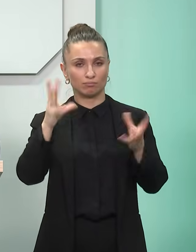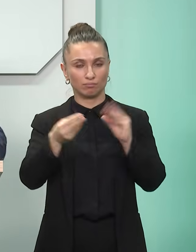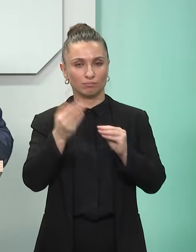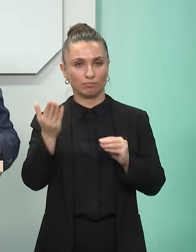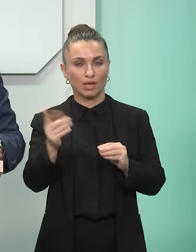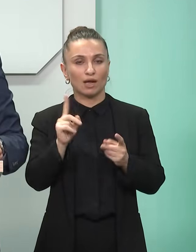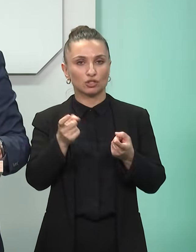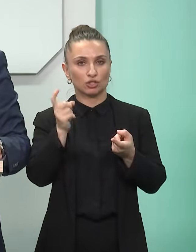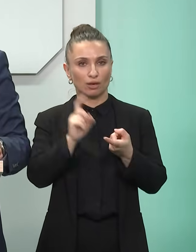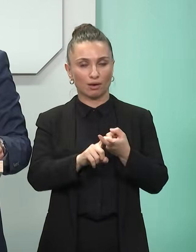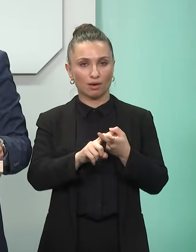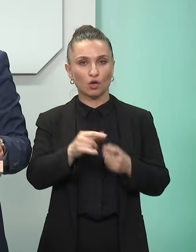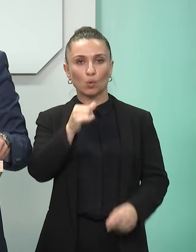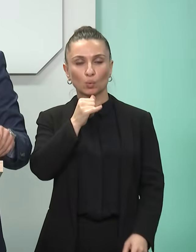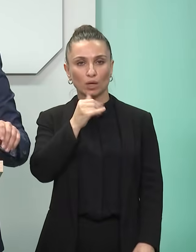91,93%. რაც შეეხება